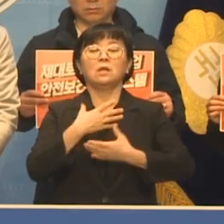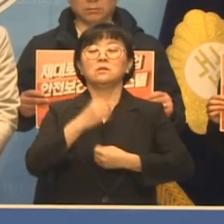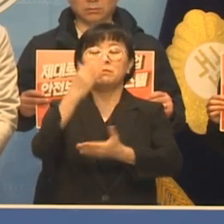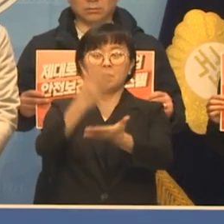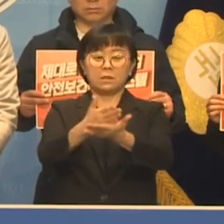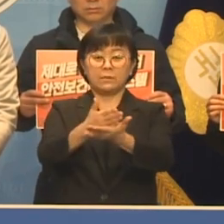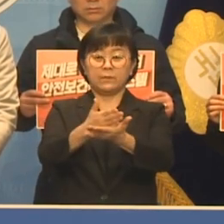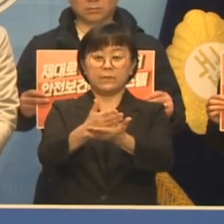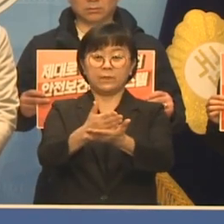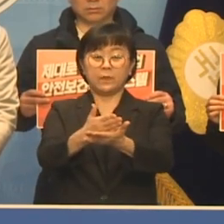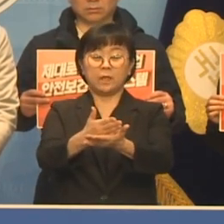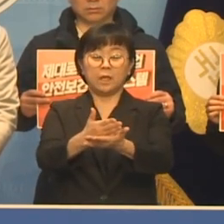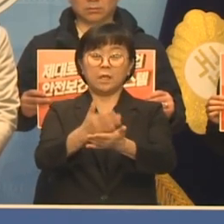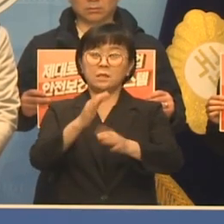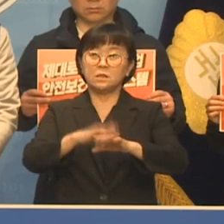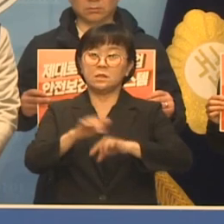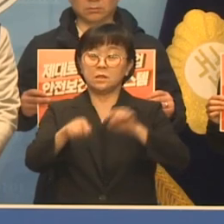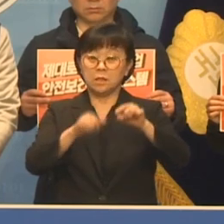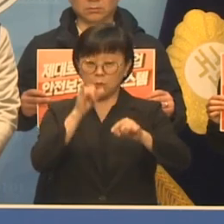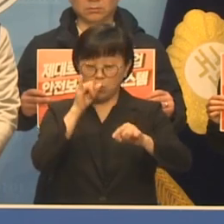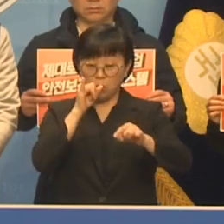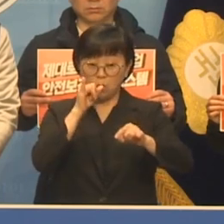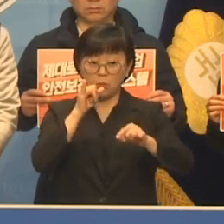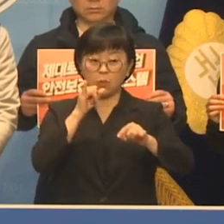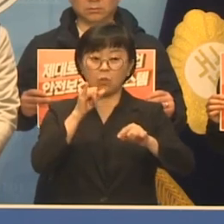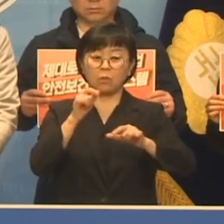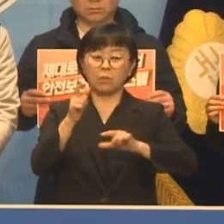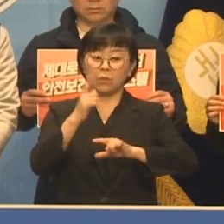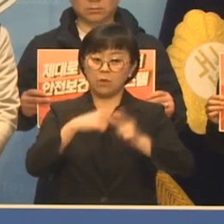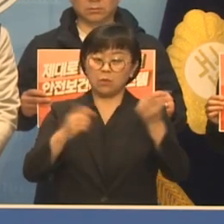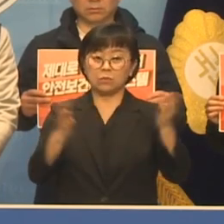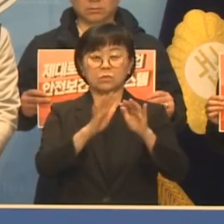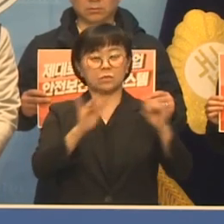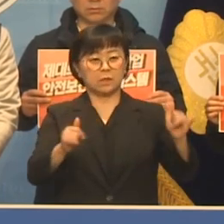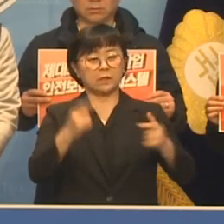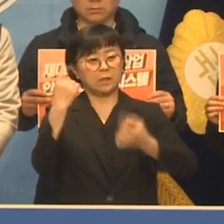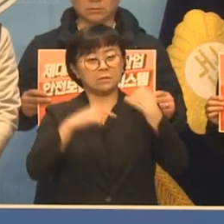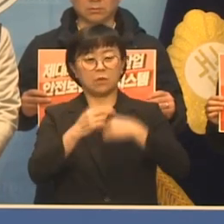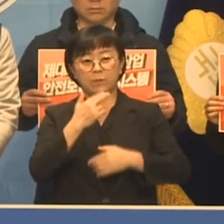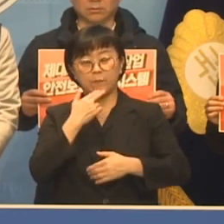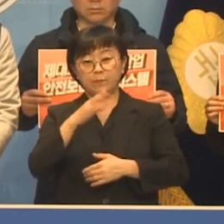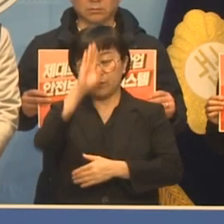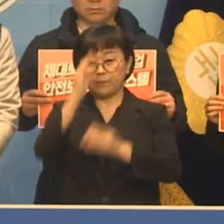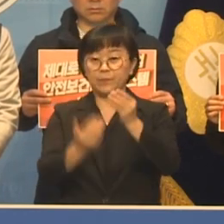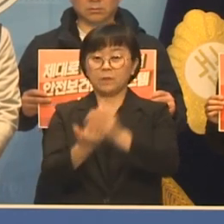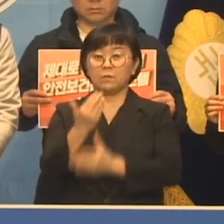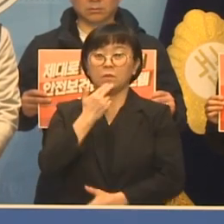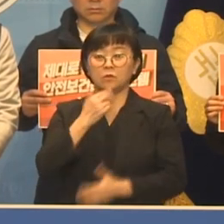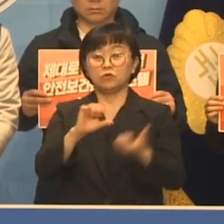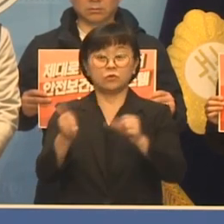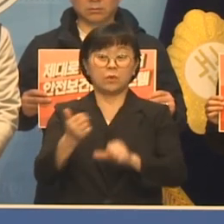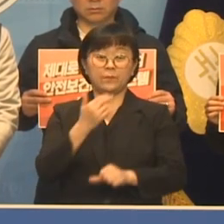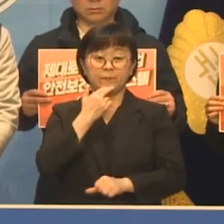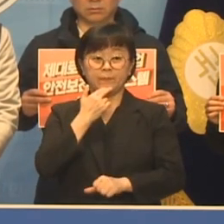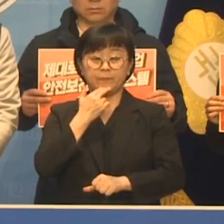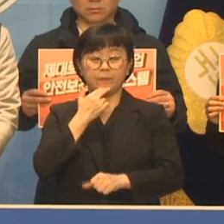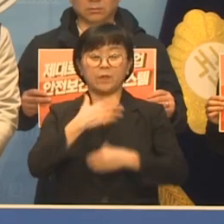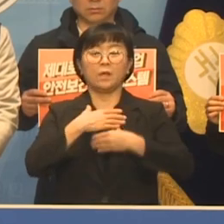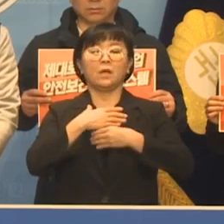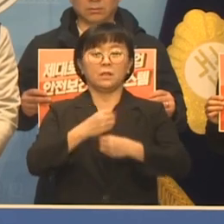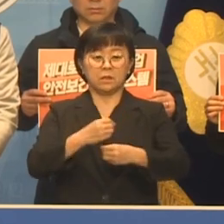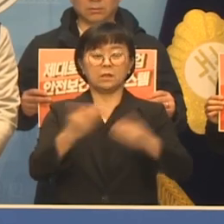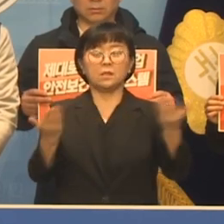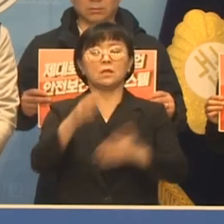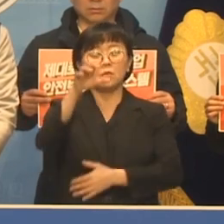아니라 실행력이 담보되고 더 이상 노동자가 다치지 않고 병들지 않고 죽지 않는